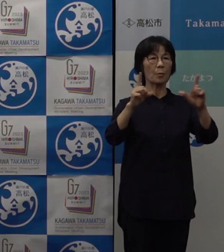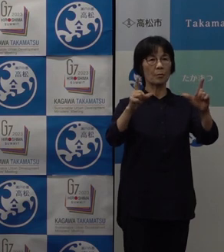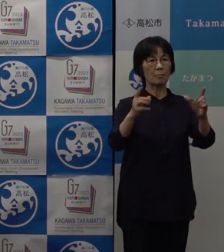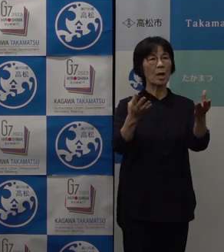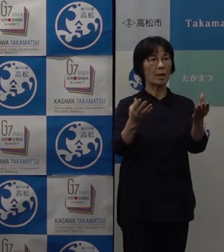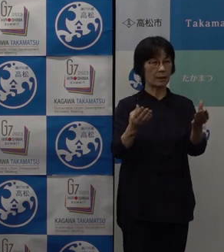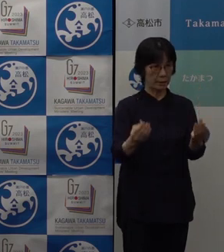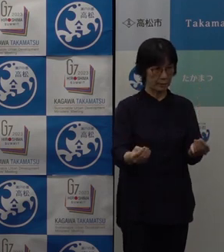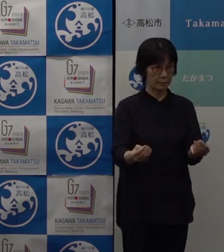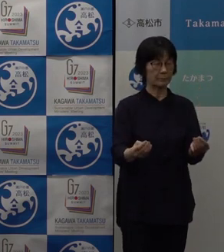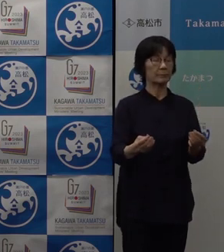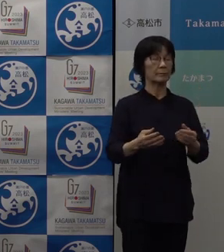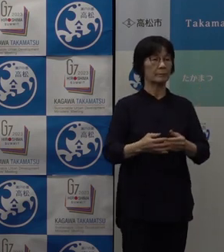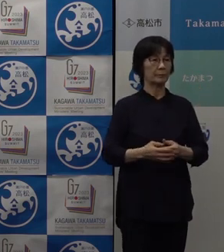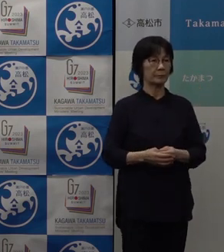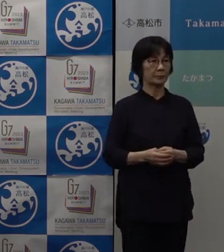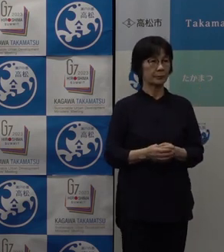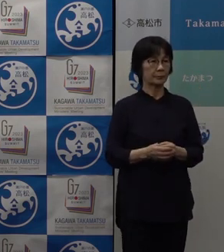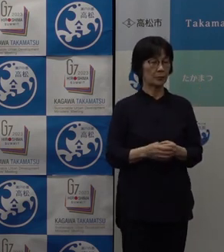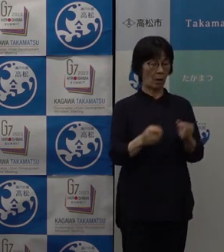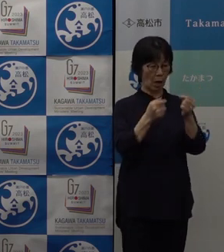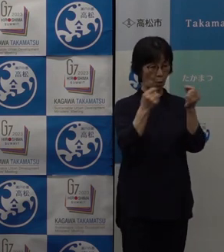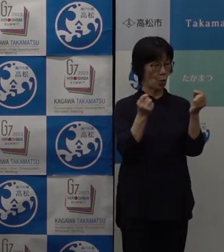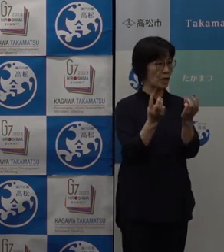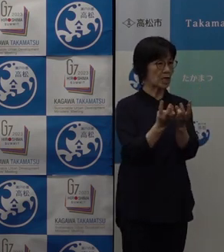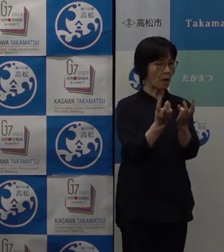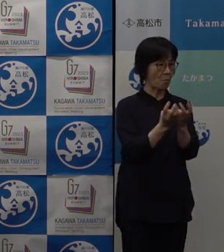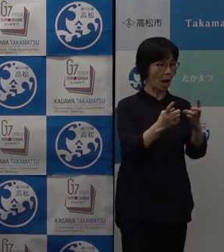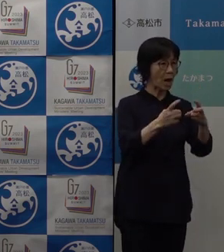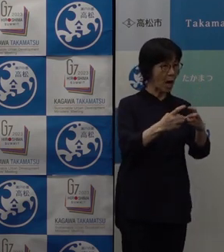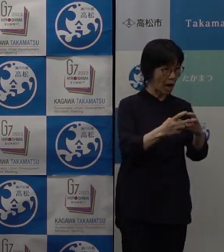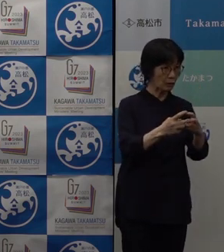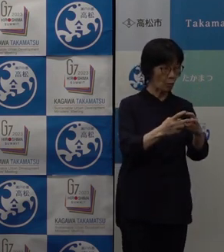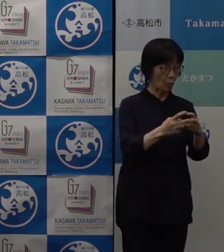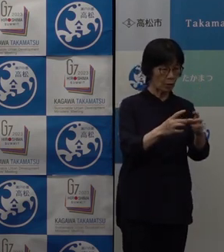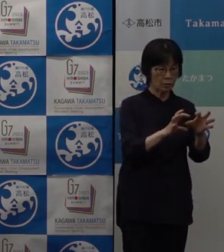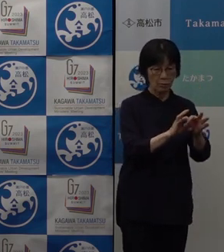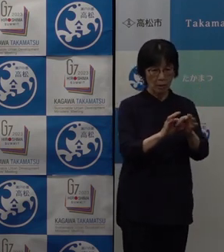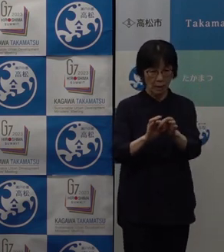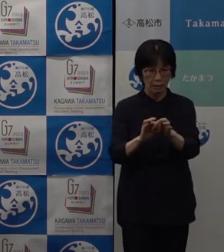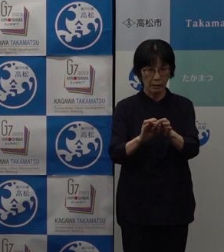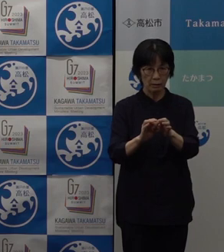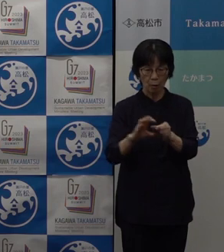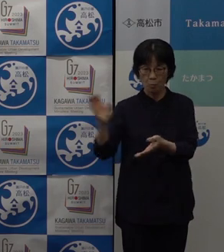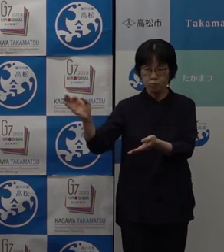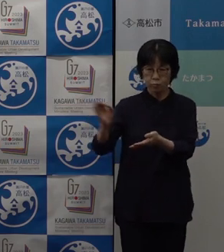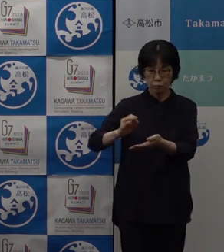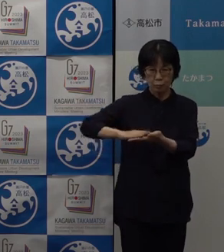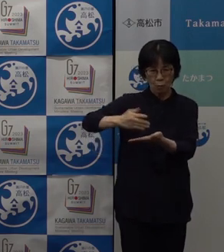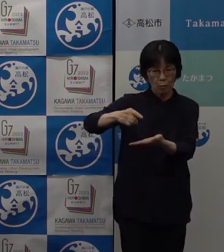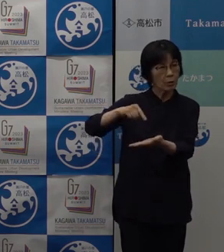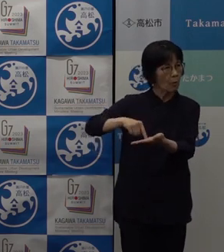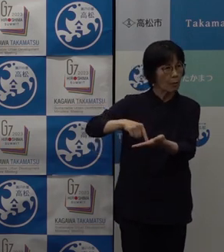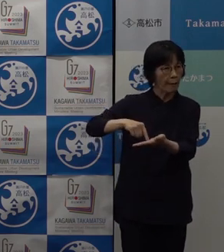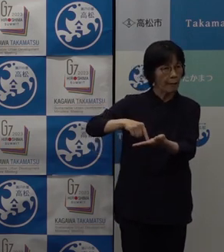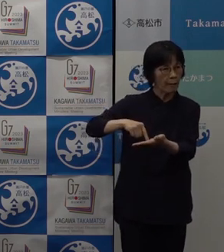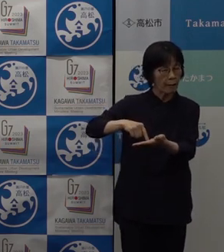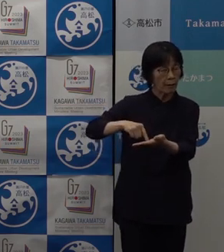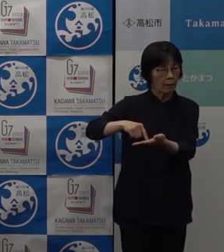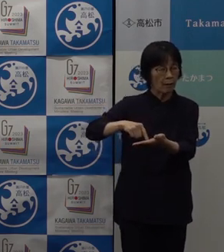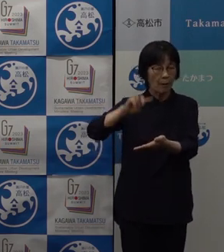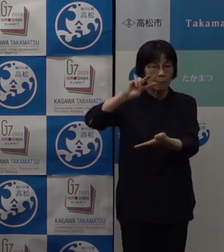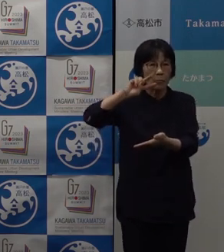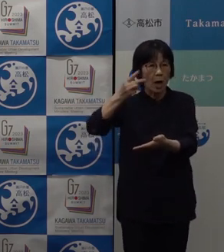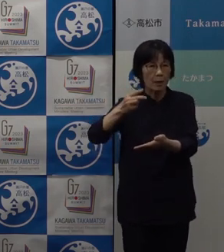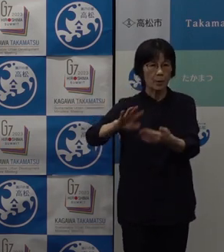ておりますけれども、マイナンバーカードと公金受取口座を紐付ける手続きで誤って他人名義の口座